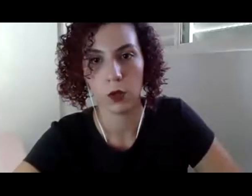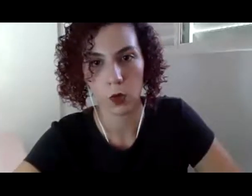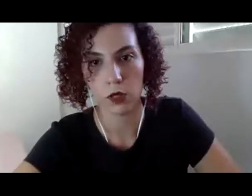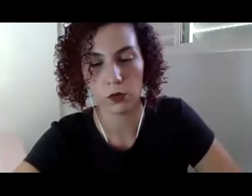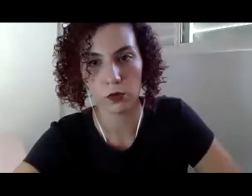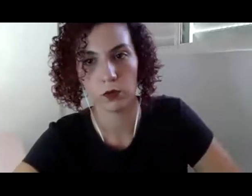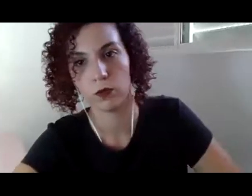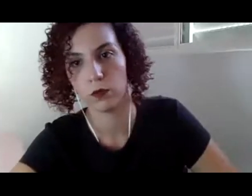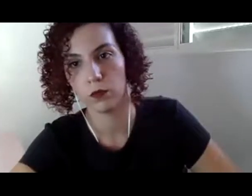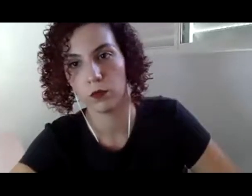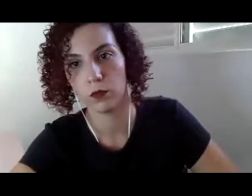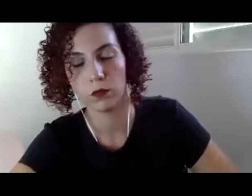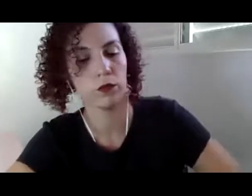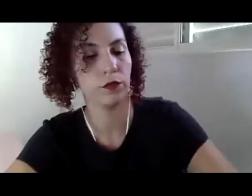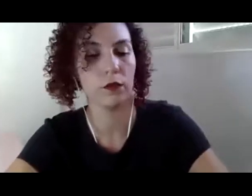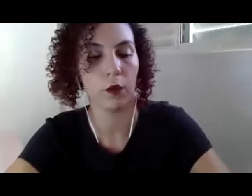Tranquilo?